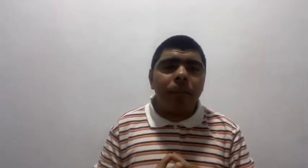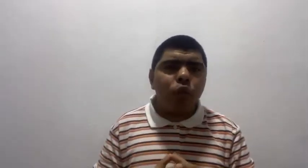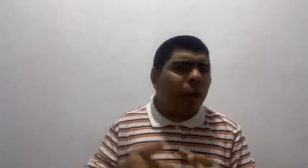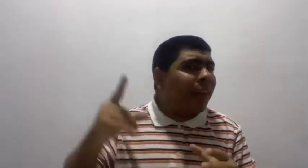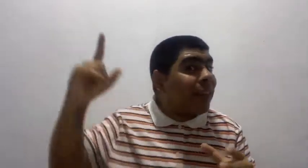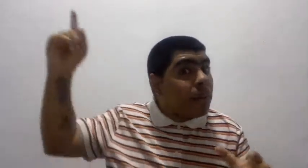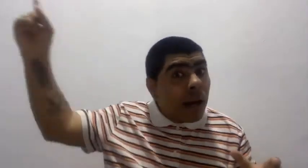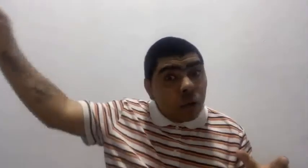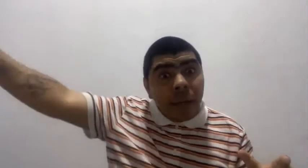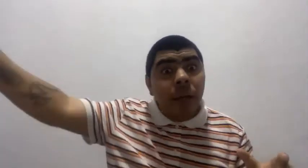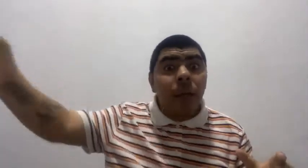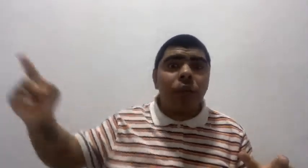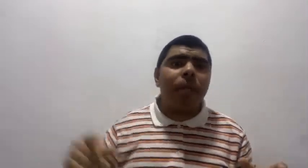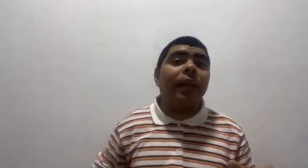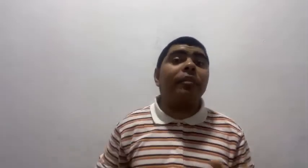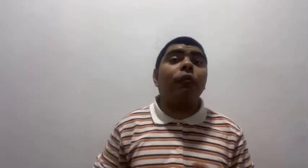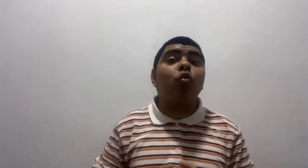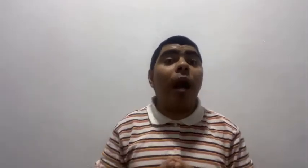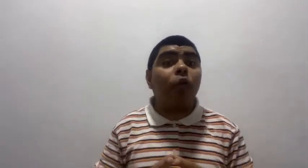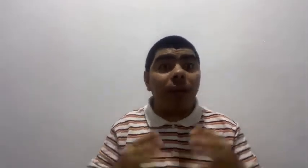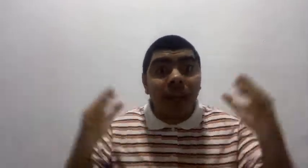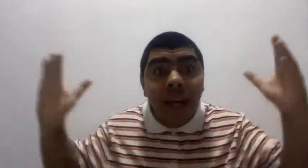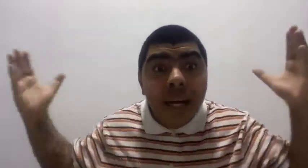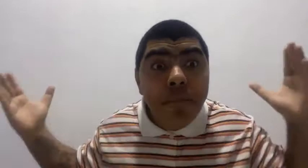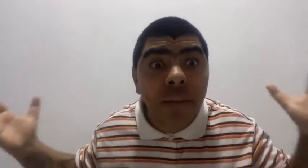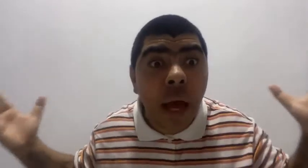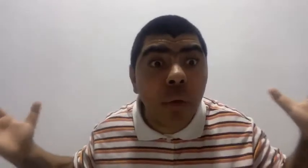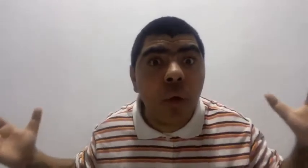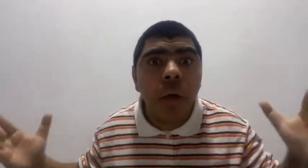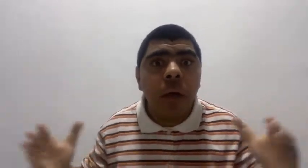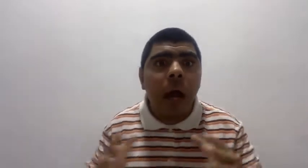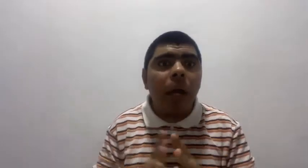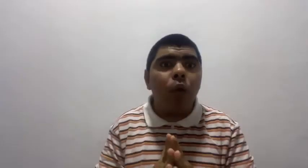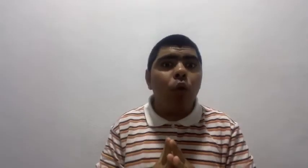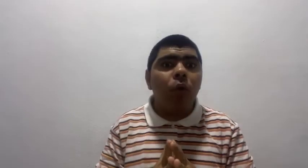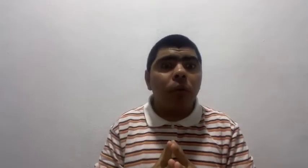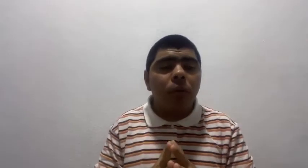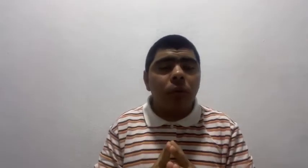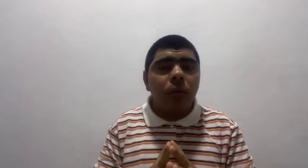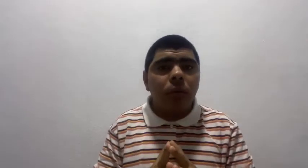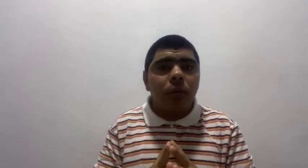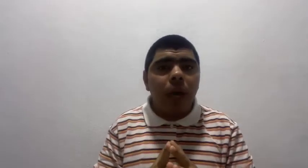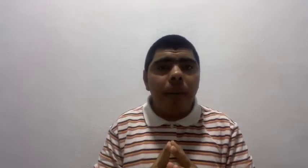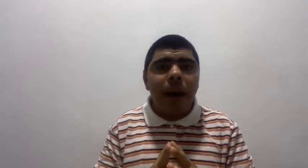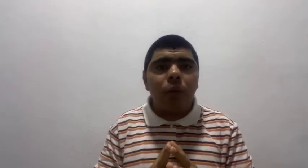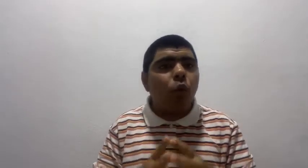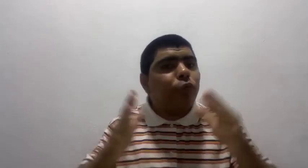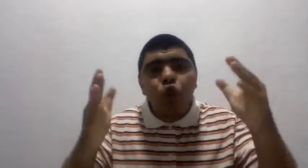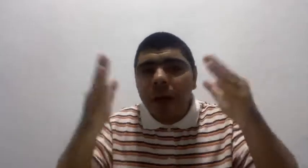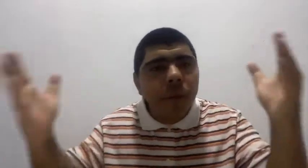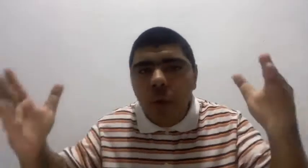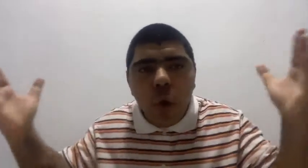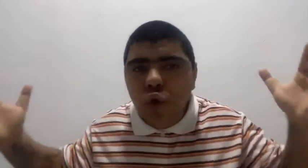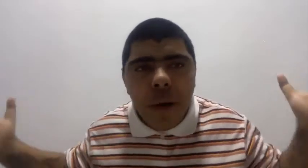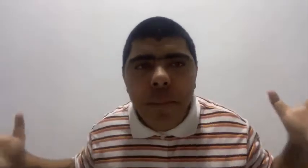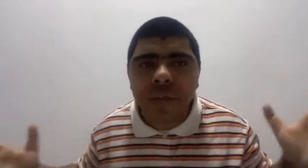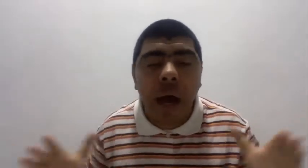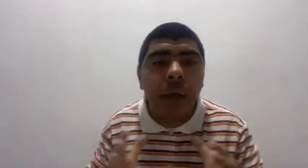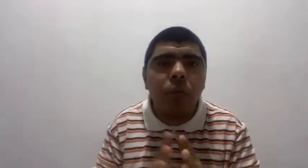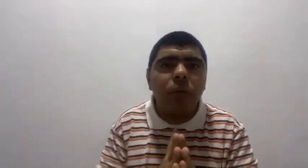No es que ese hermano, ve, se parece a fulano y le sacan el pasado a la luz. Hermano, cuando ya Dios borró el pasado.